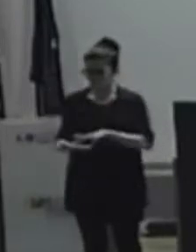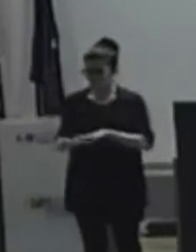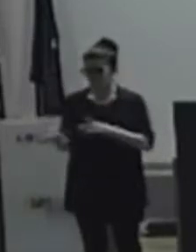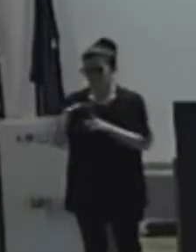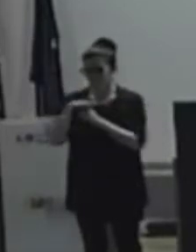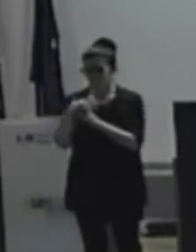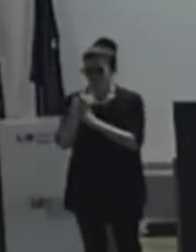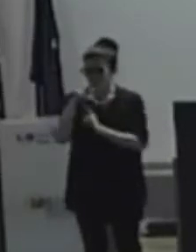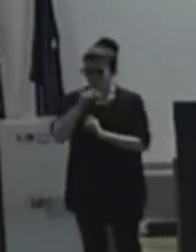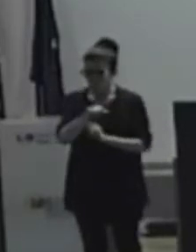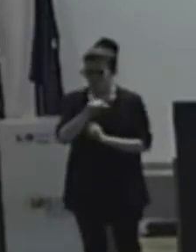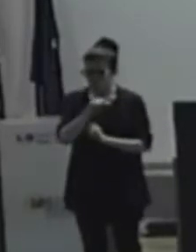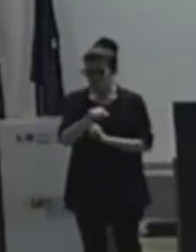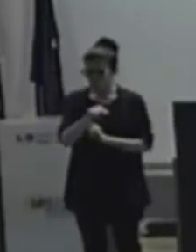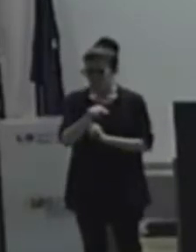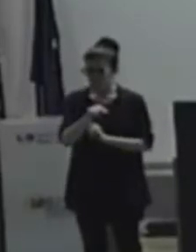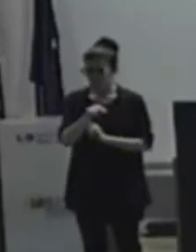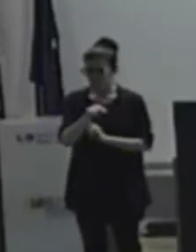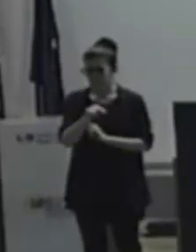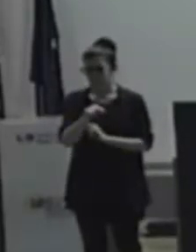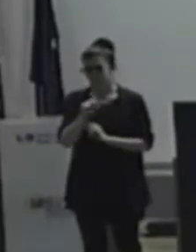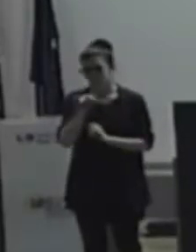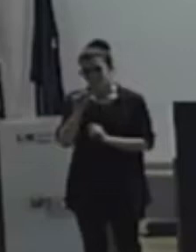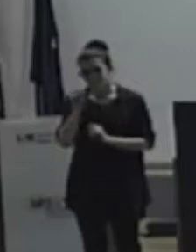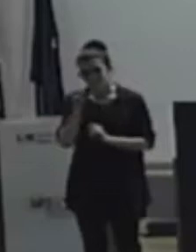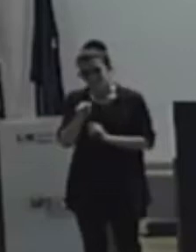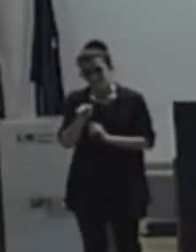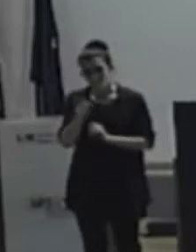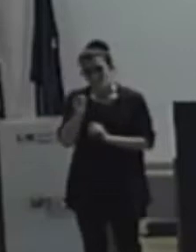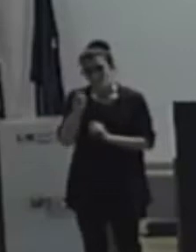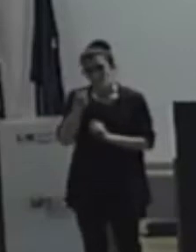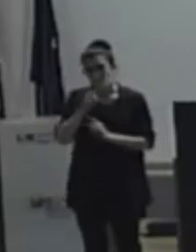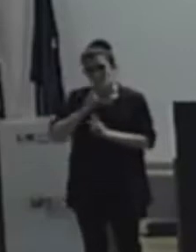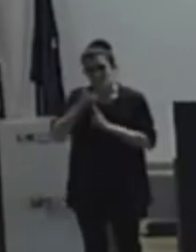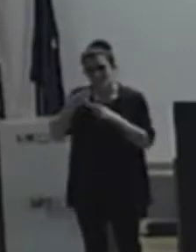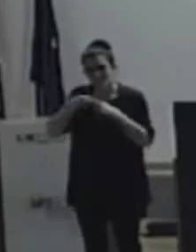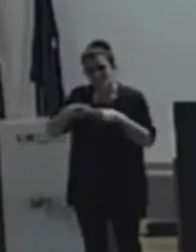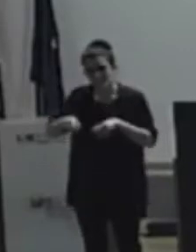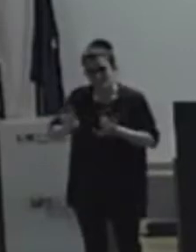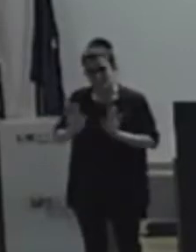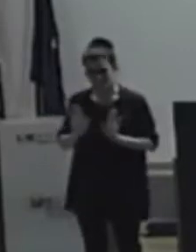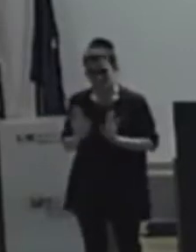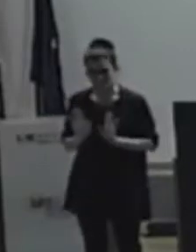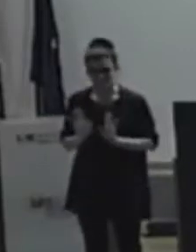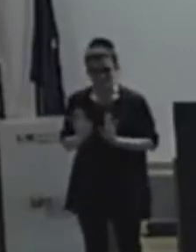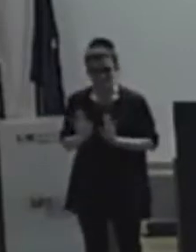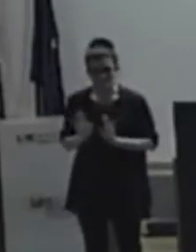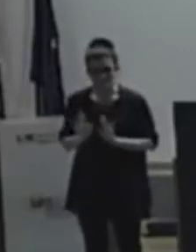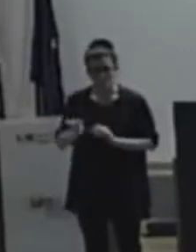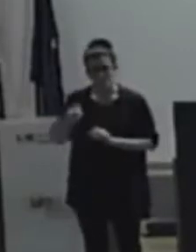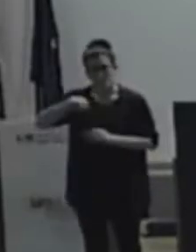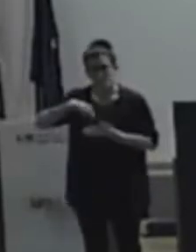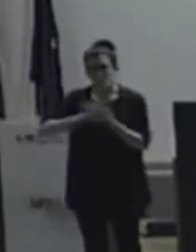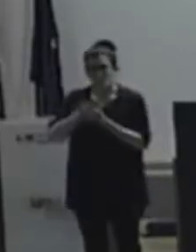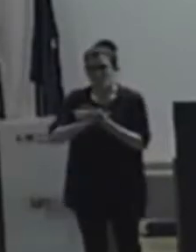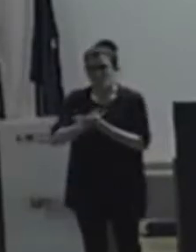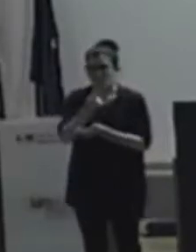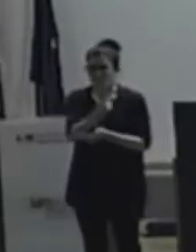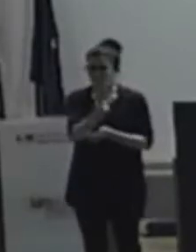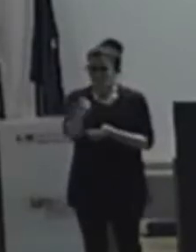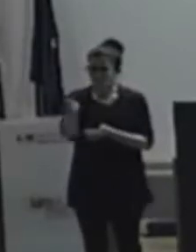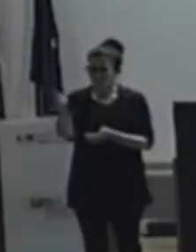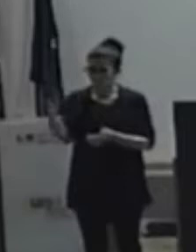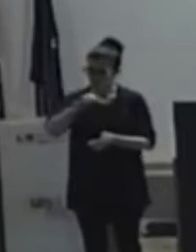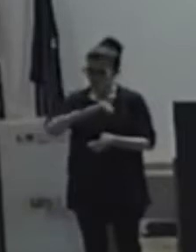caso, fíjate que aquí voy a decir algo un poquito diferente de lo habitual, porque normalmente decimos individualizar siempre y esto se